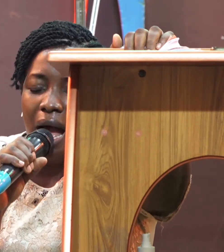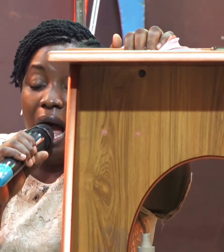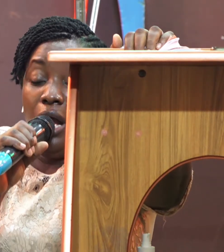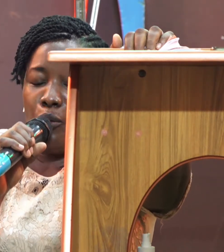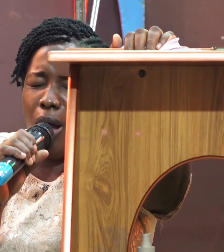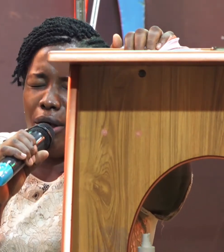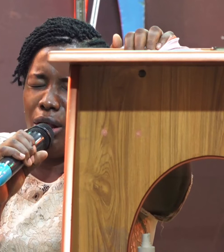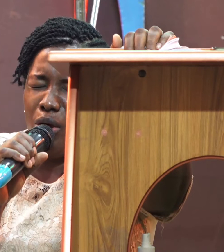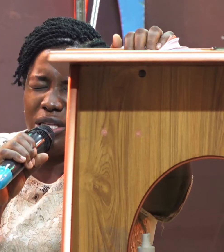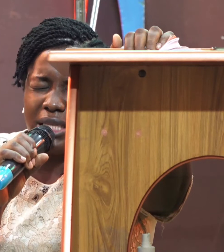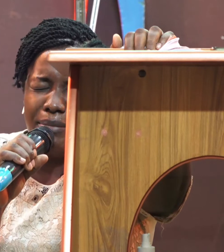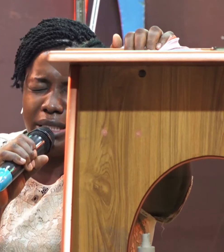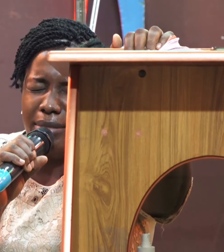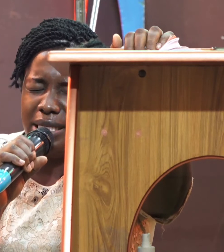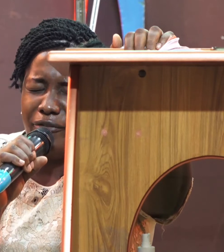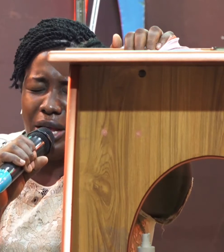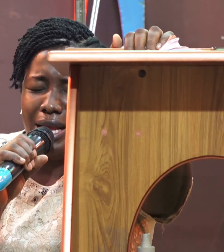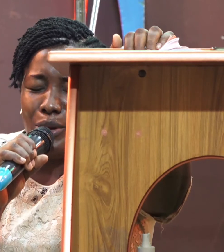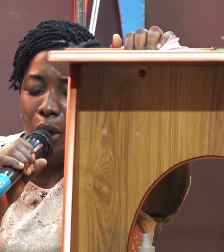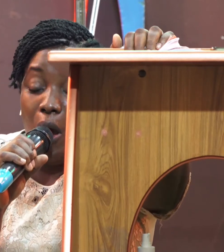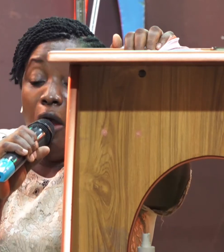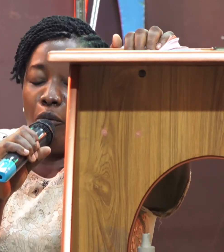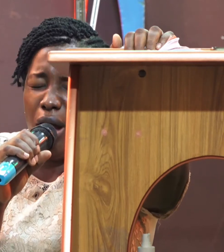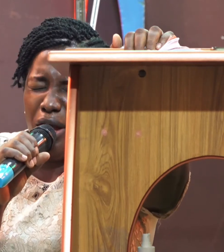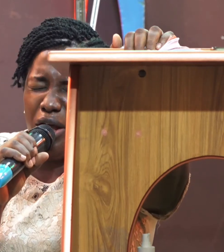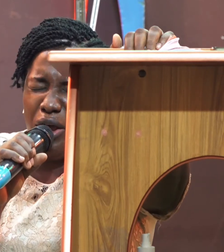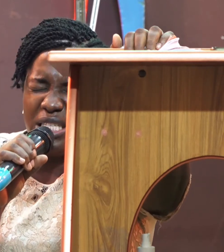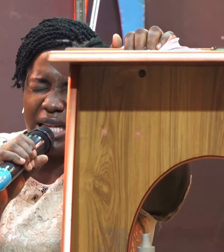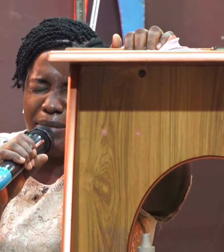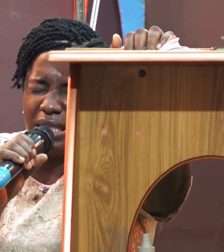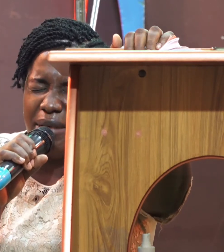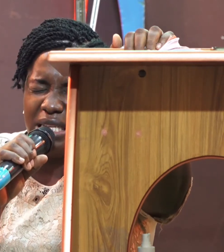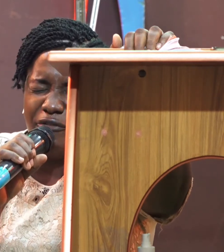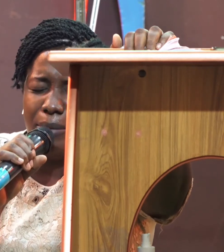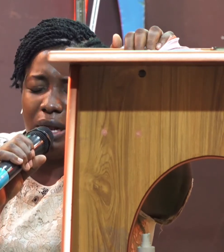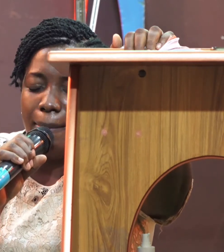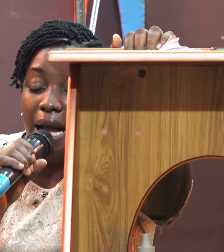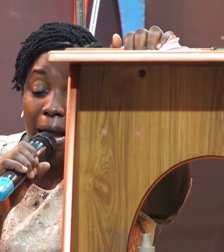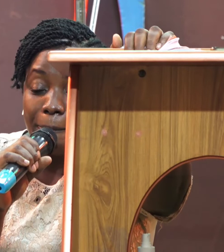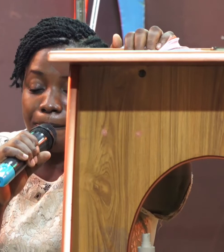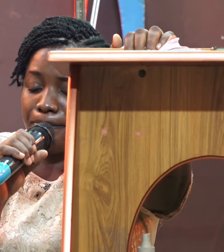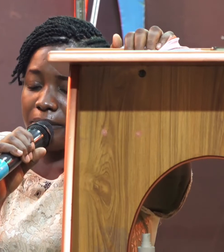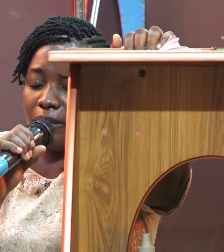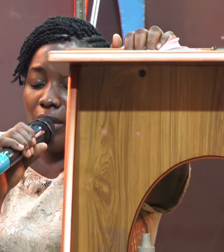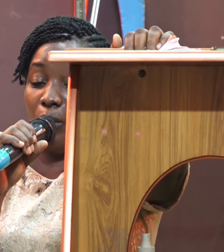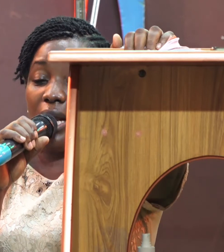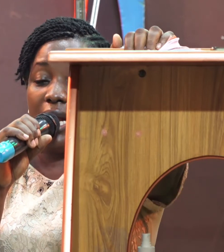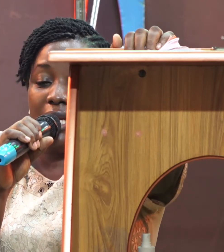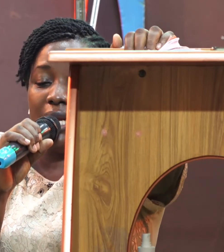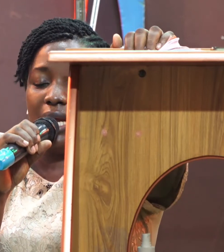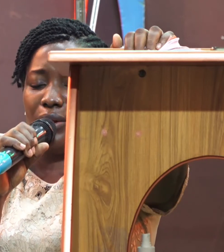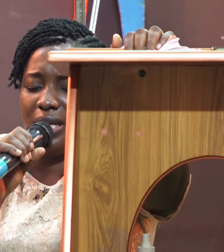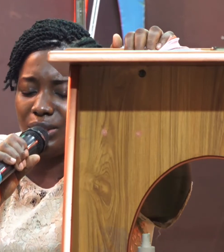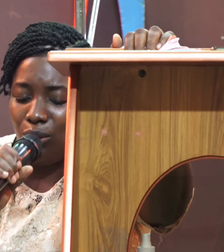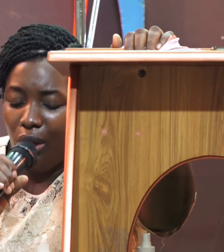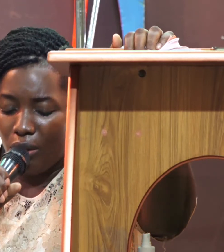yamba. Kwa volongo se mitima jafe lero. Kwa volongo se mitima jafe mukama. Kwa